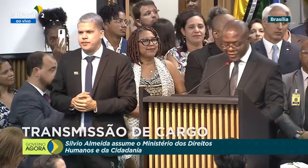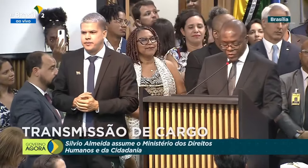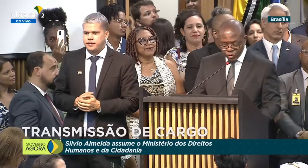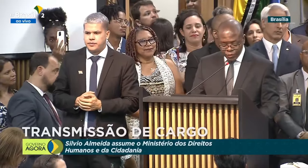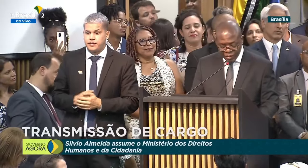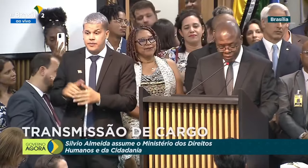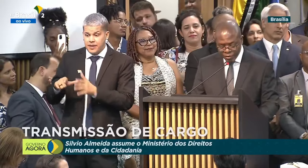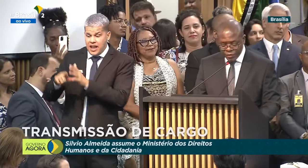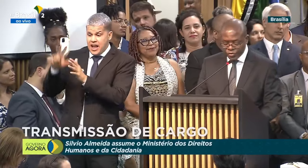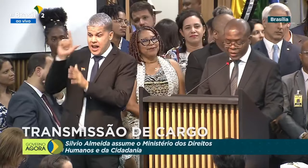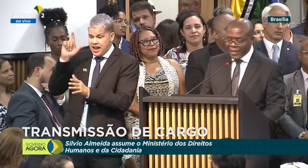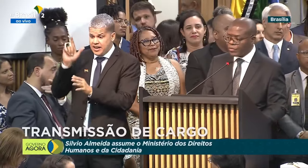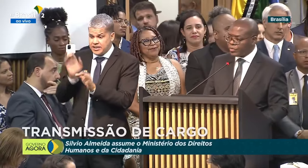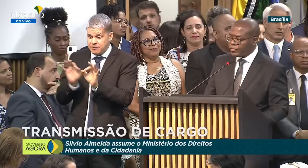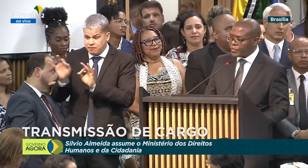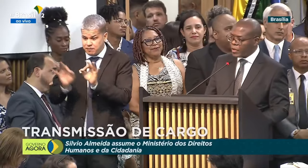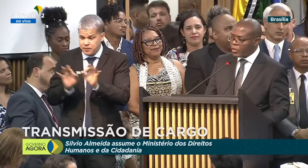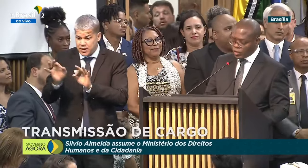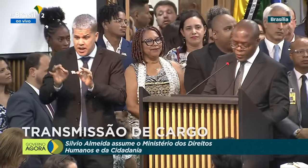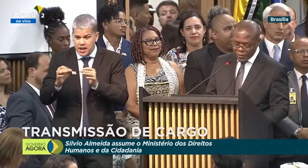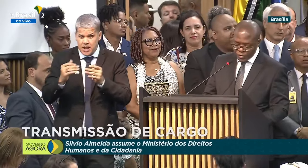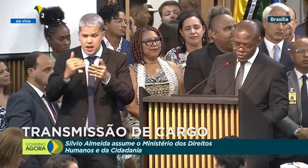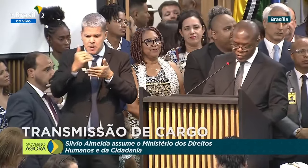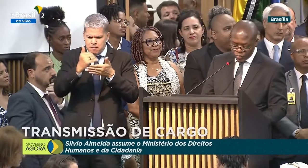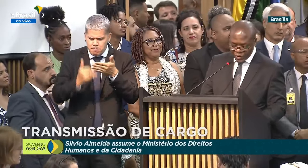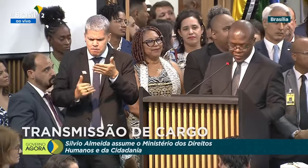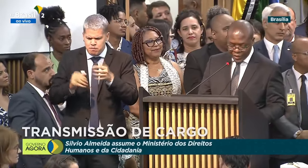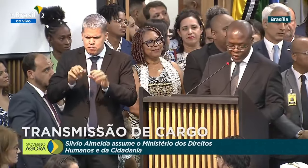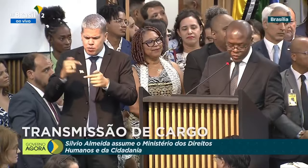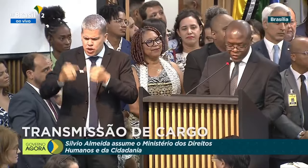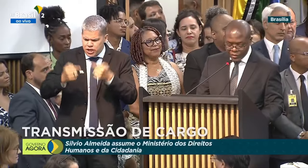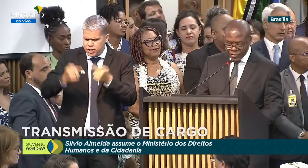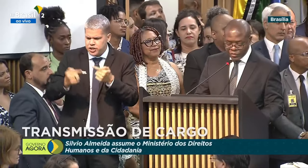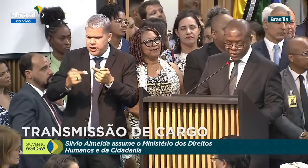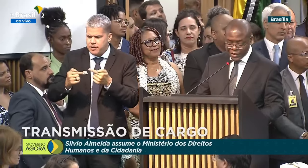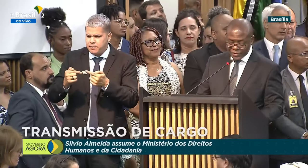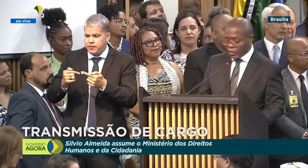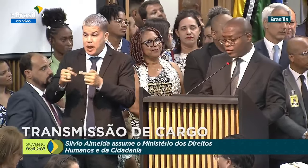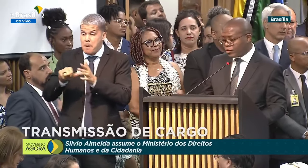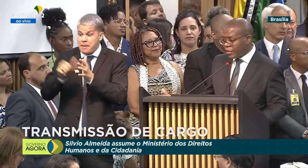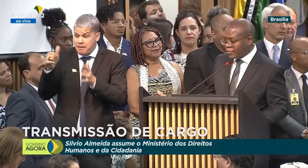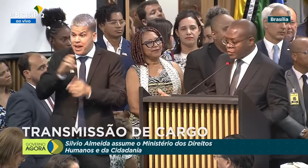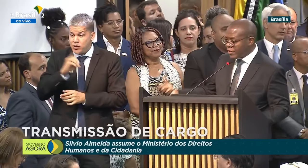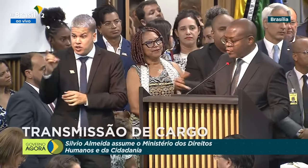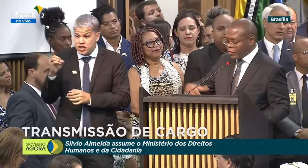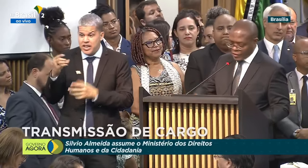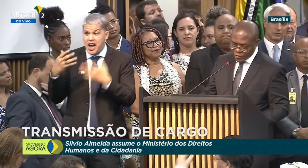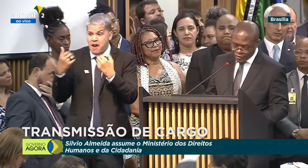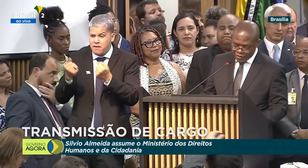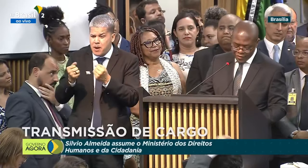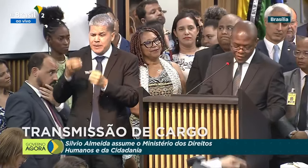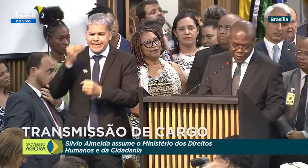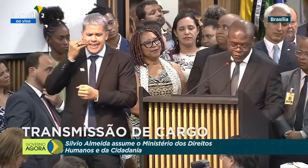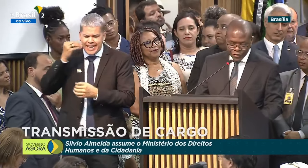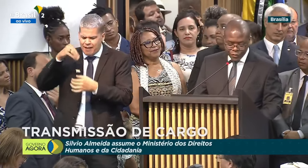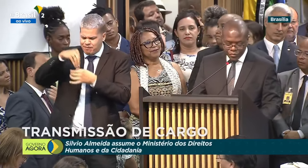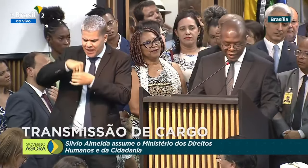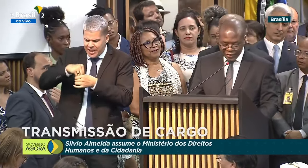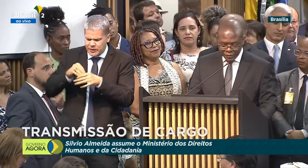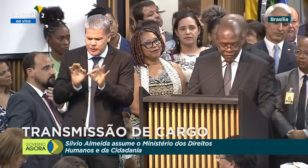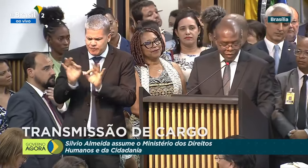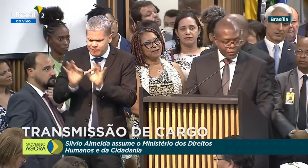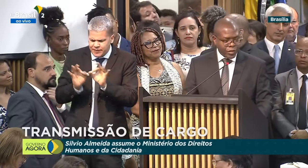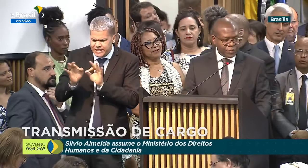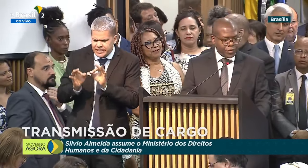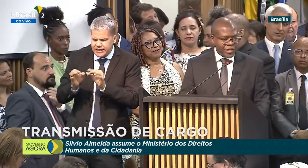da reformulação dos programas mencionados nosso primeiros dias do ministério no entanto serão dedicados a reconstruir eu já disse tudo aquilo que foi